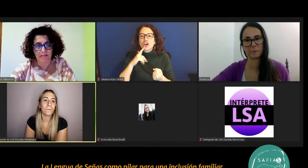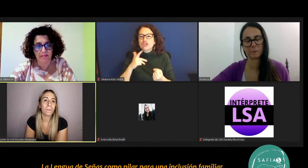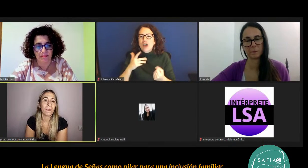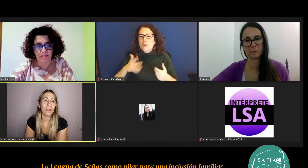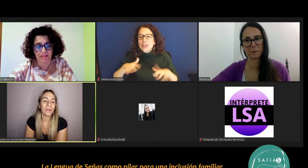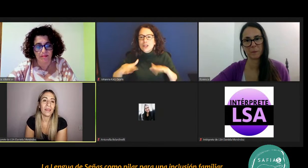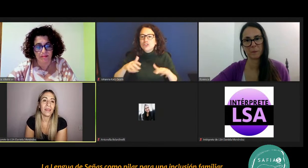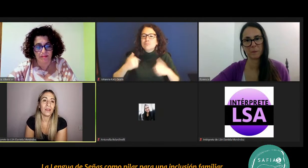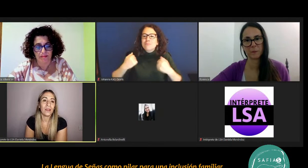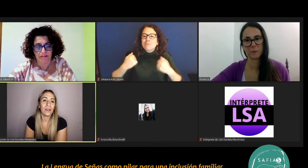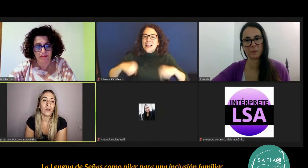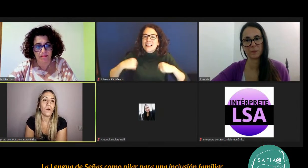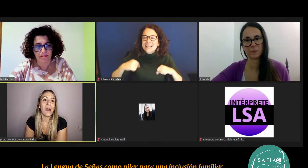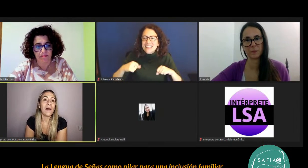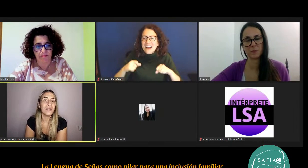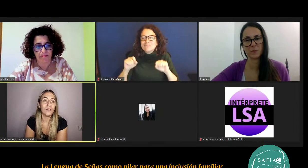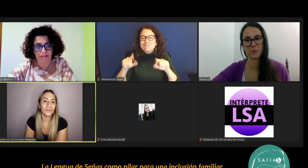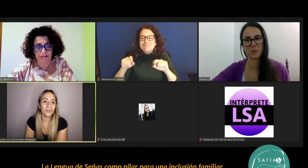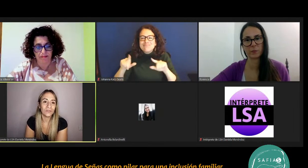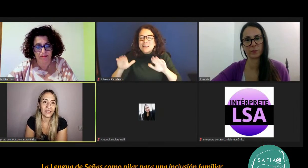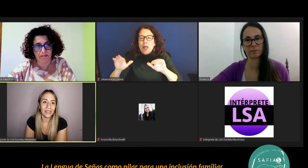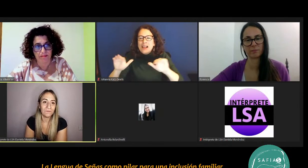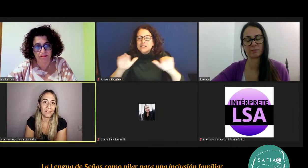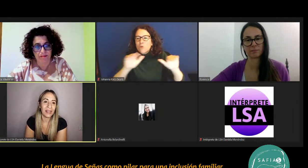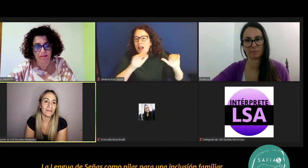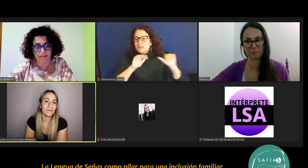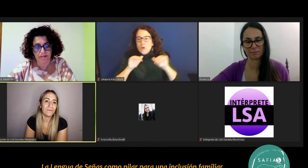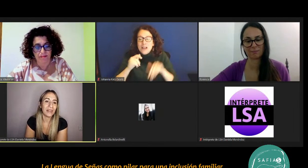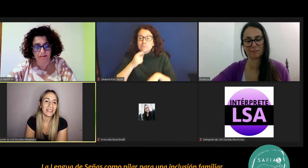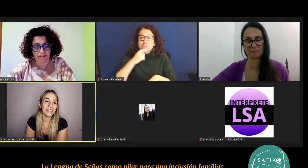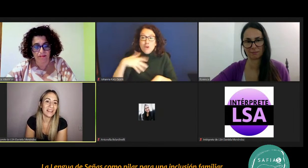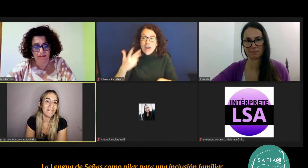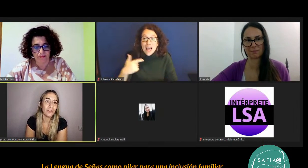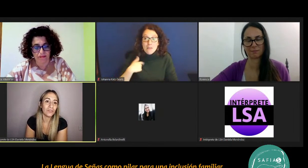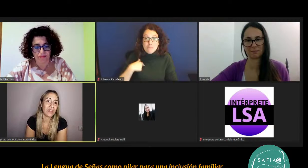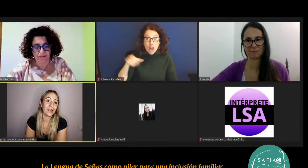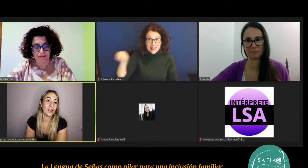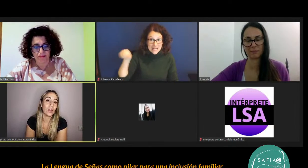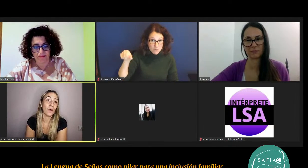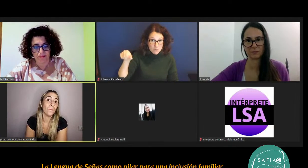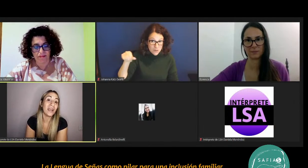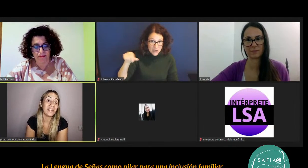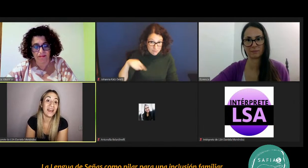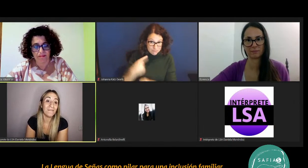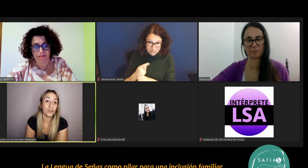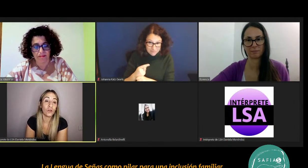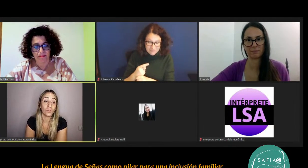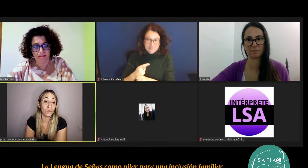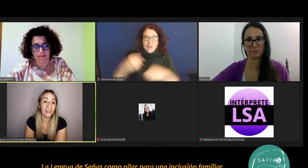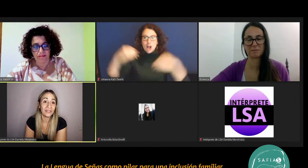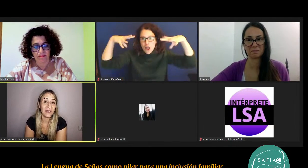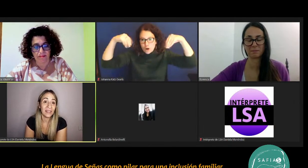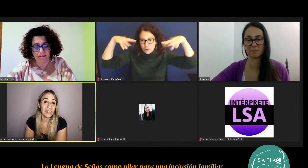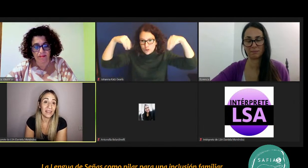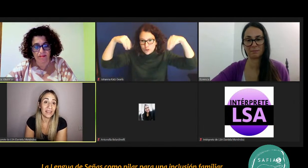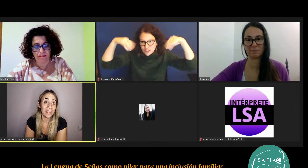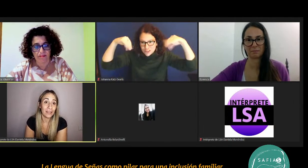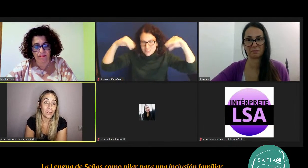tomando como hábitos, ¿sí? Practican hábitos, comparten hábitos,